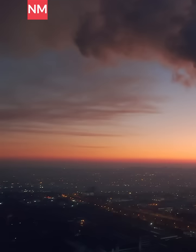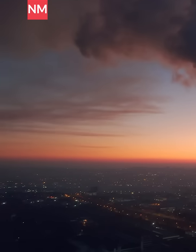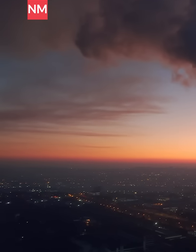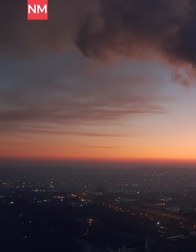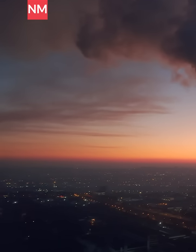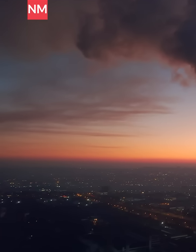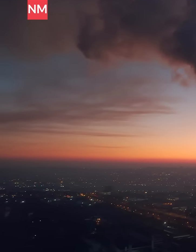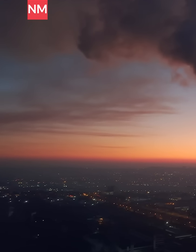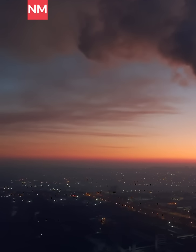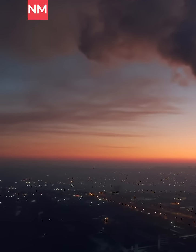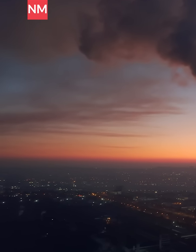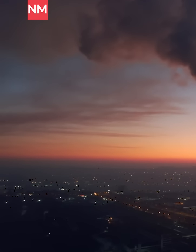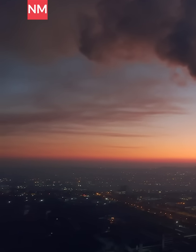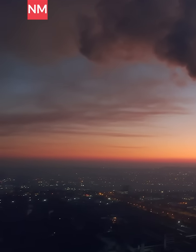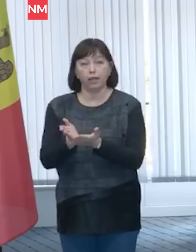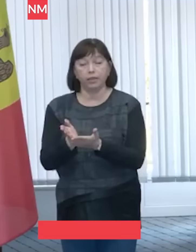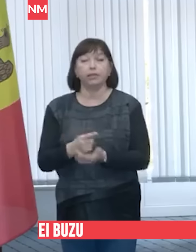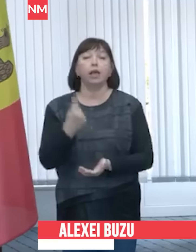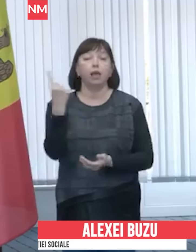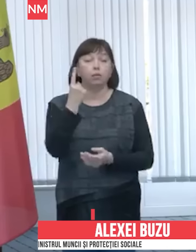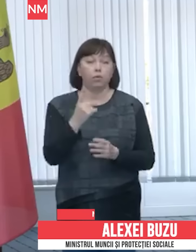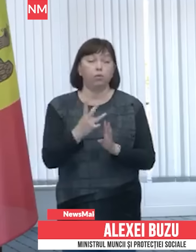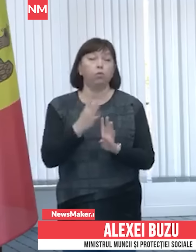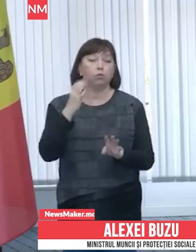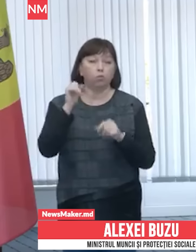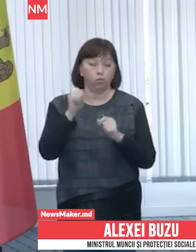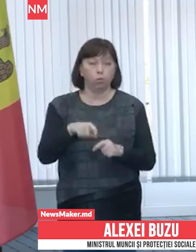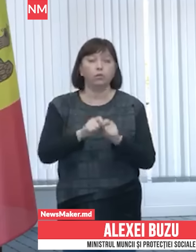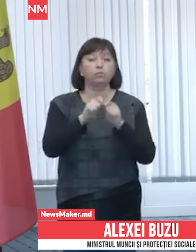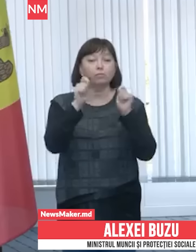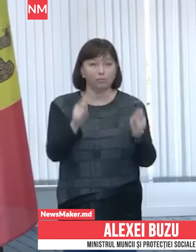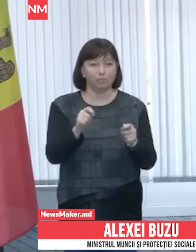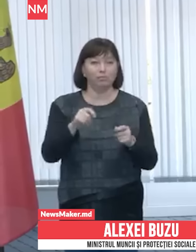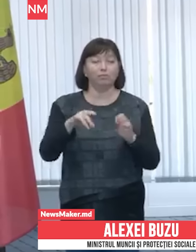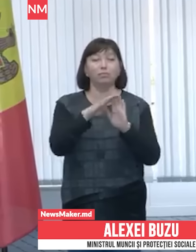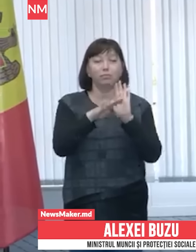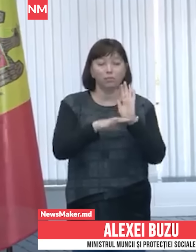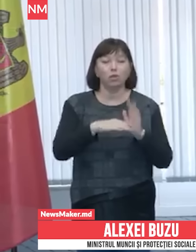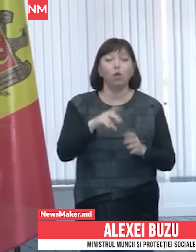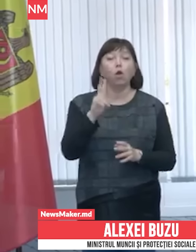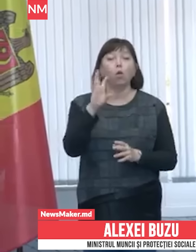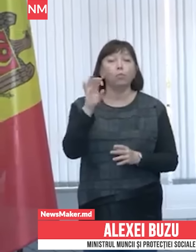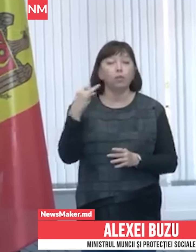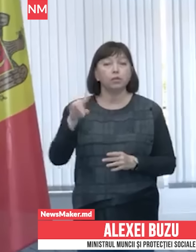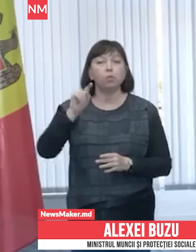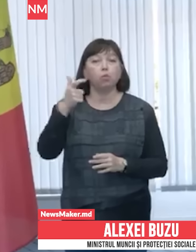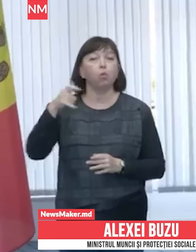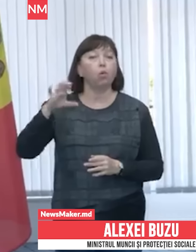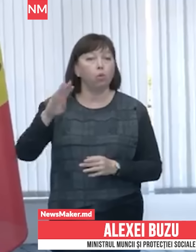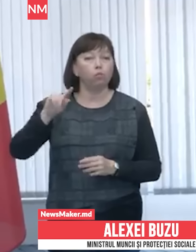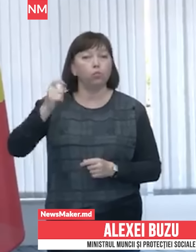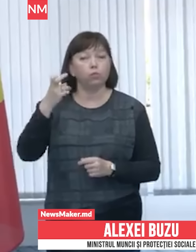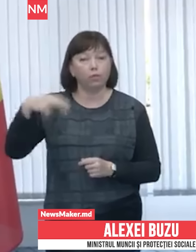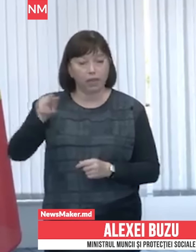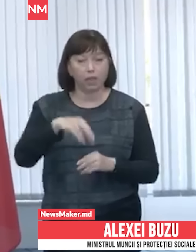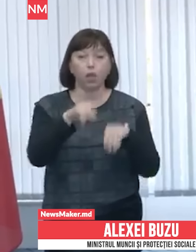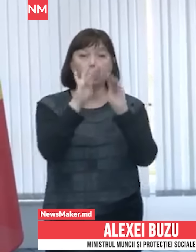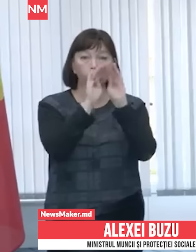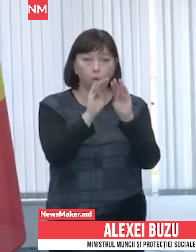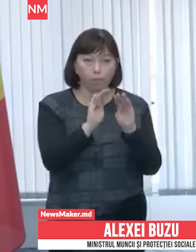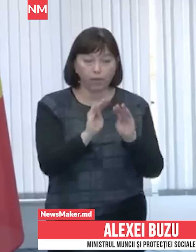solicita ajutor în perioada rece a anului. Poți accesa portalul compensații.gov.md să